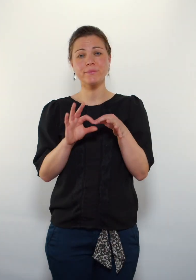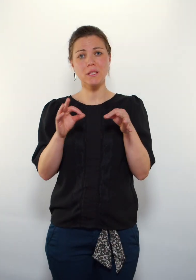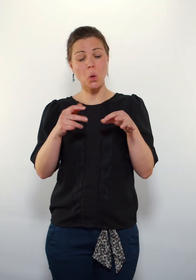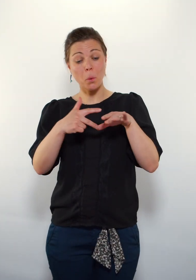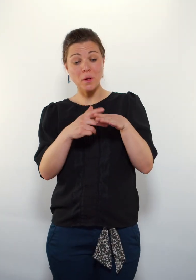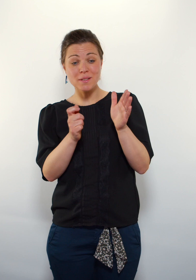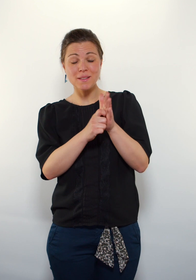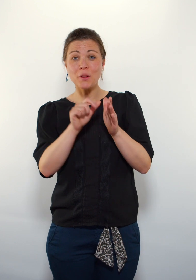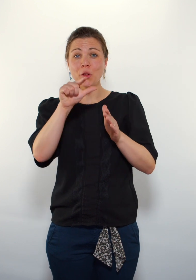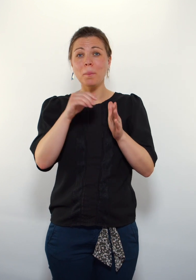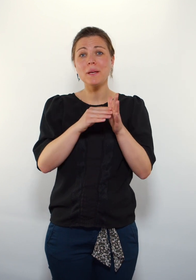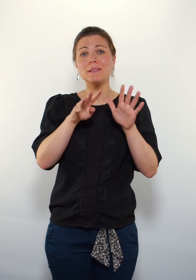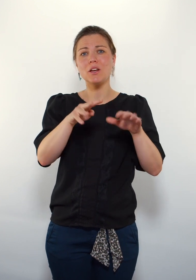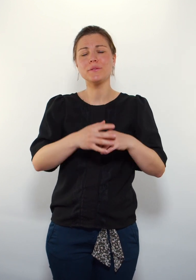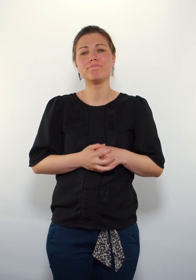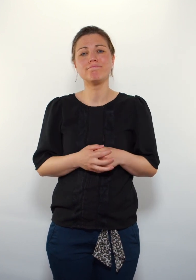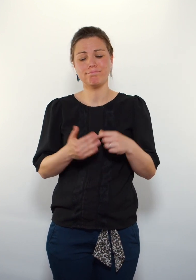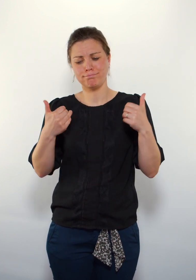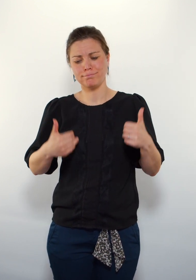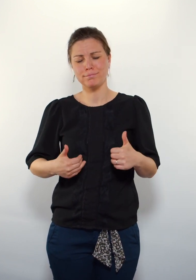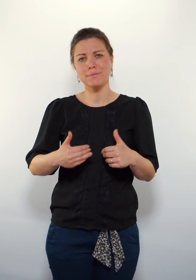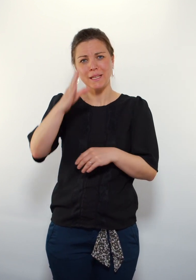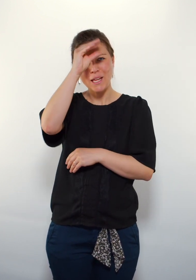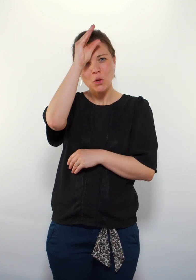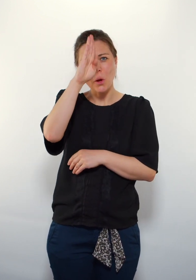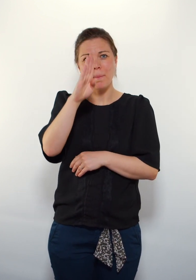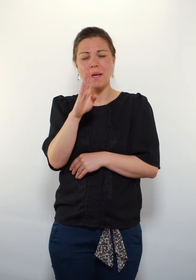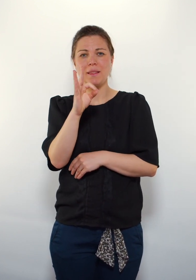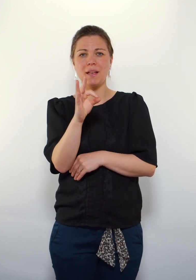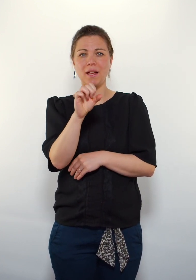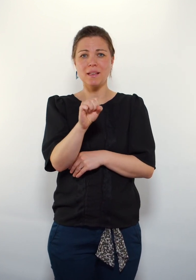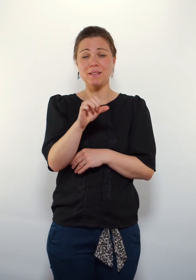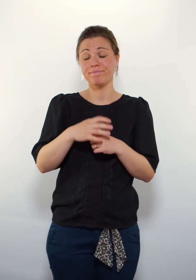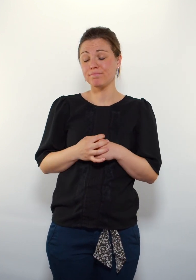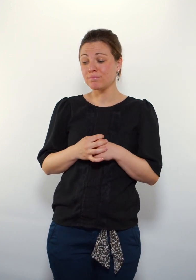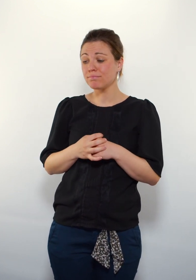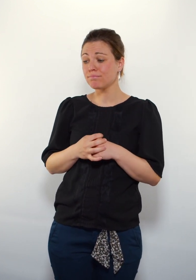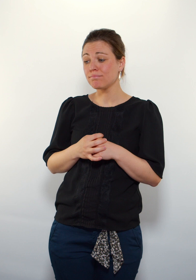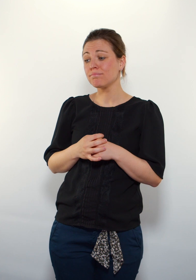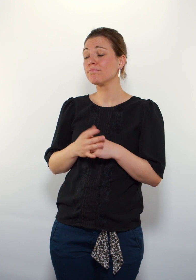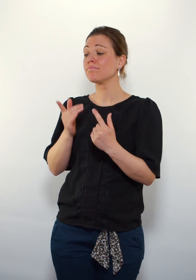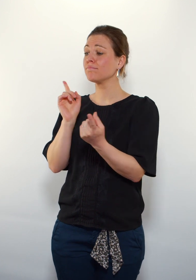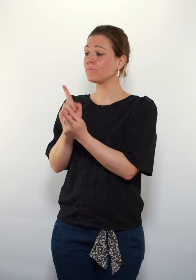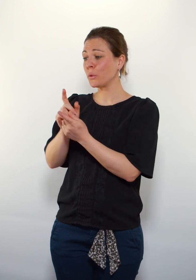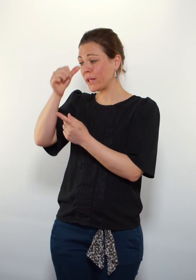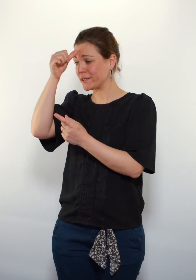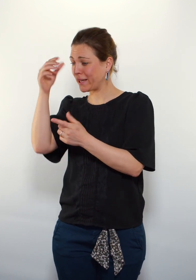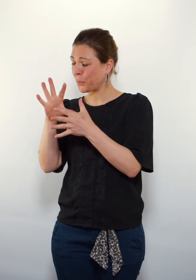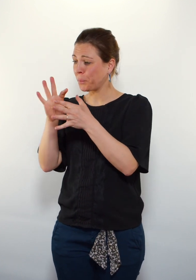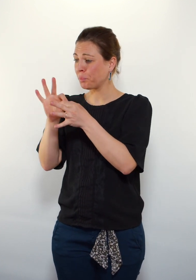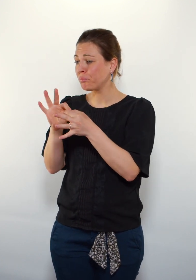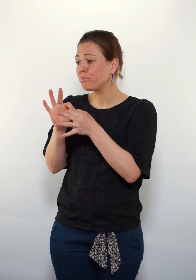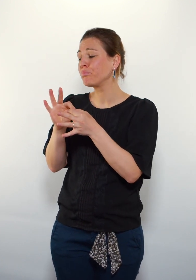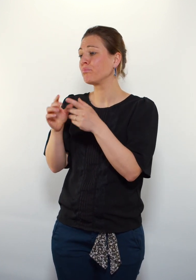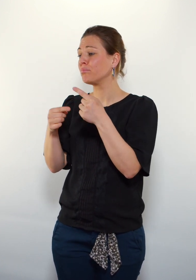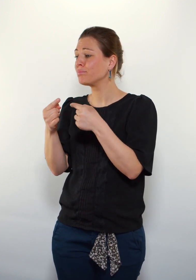Alors, tout a commencé en 2009. J'étais étudiante en BTS et en fait, je m'étais liée d'amitié avec un garçon qui, lui, était